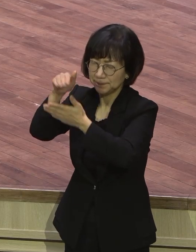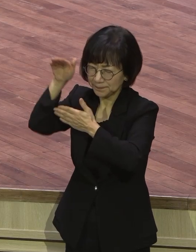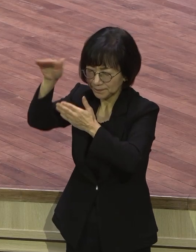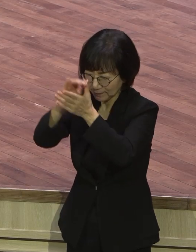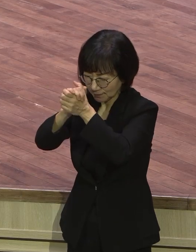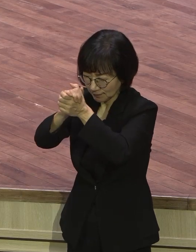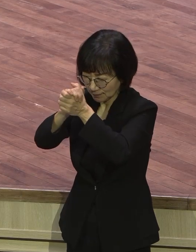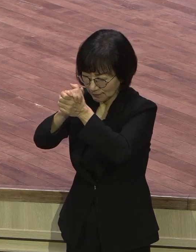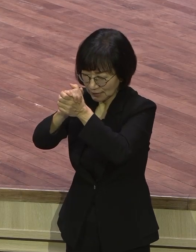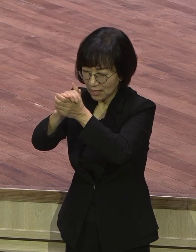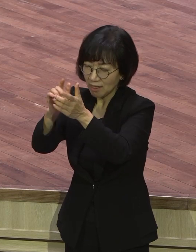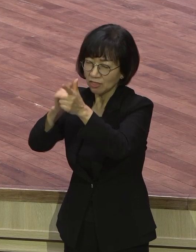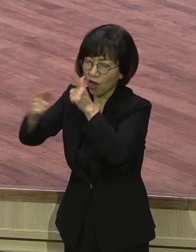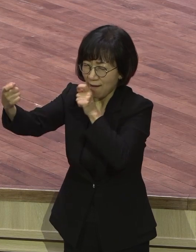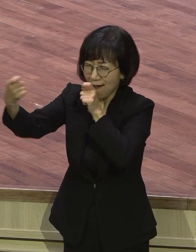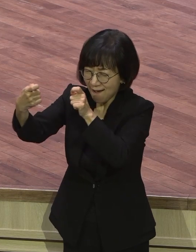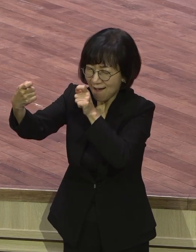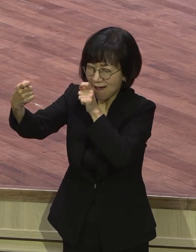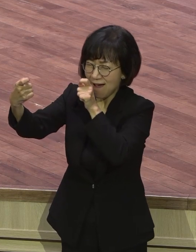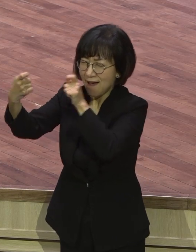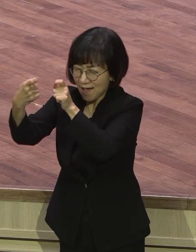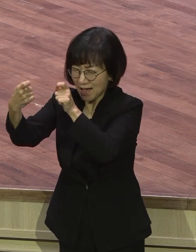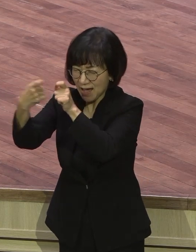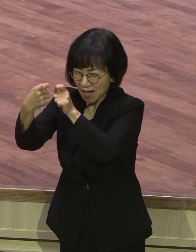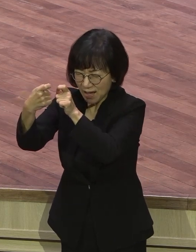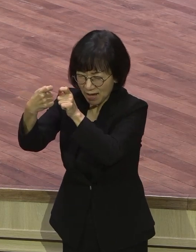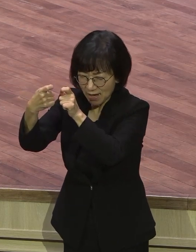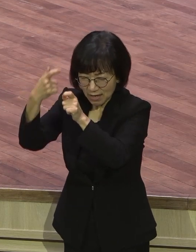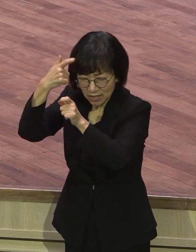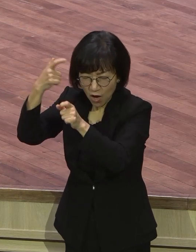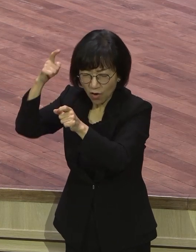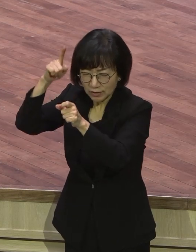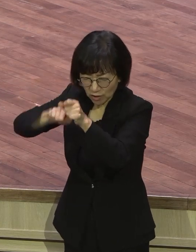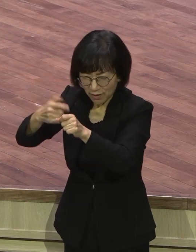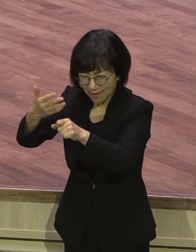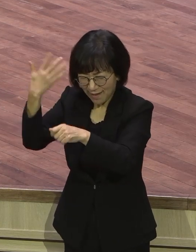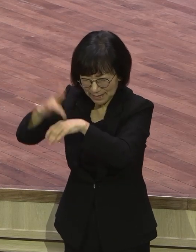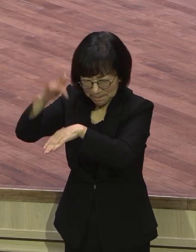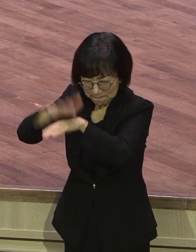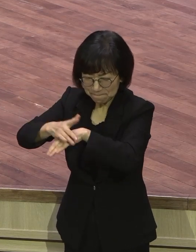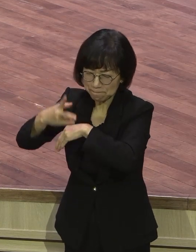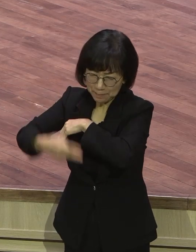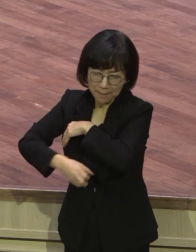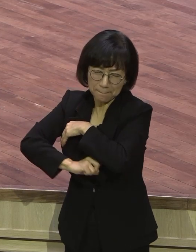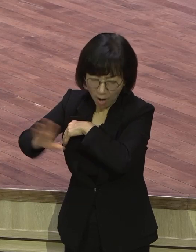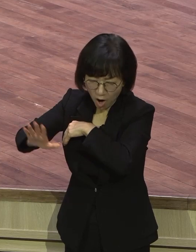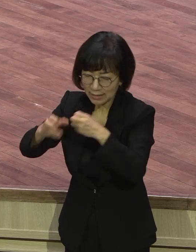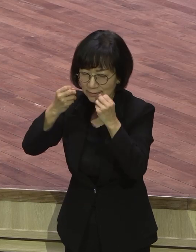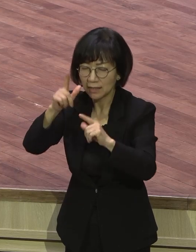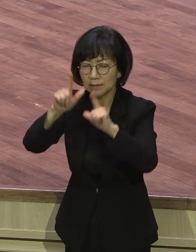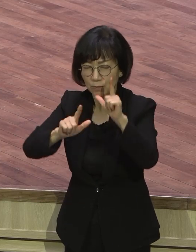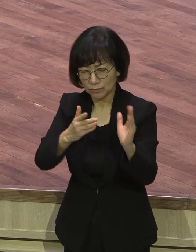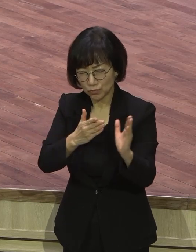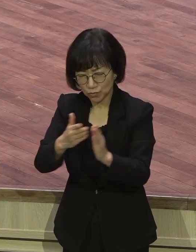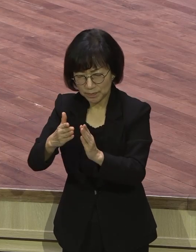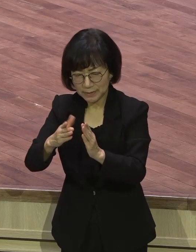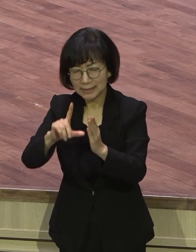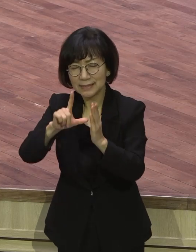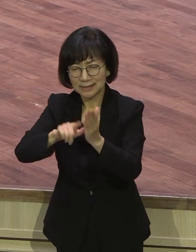하나님 앞에 더 가까이 더 가까이 완전히 영적으로 예태를 보고 셔틀을 갖추는 시간표가 되게 하야